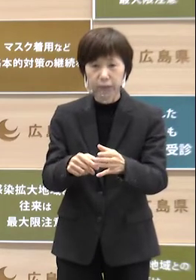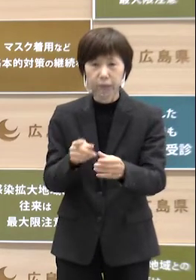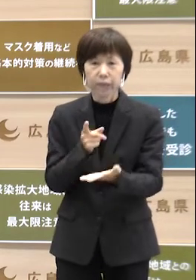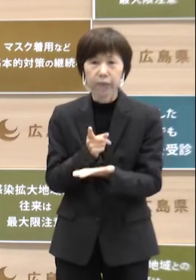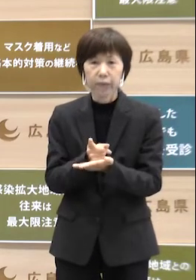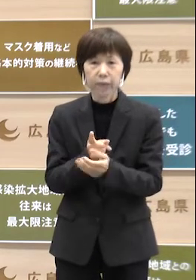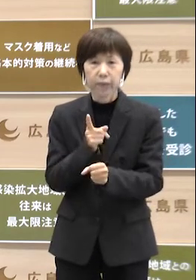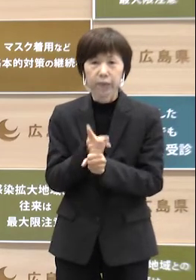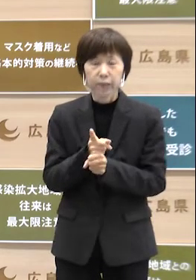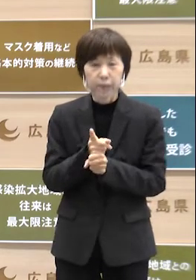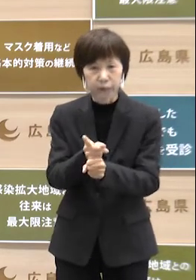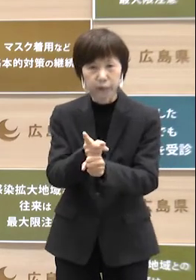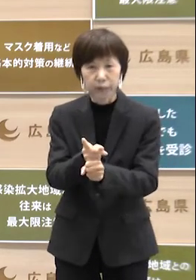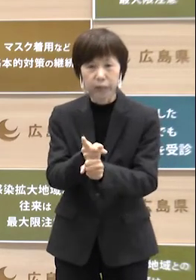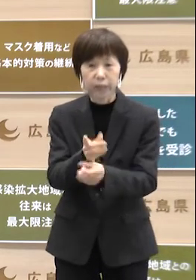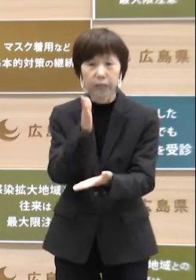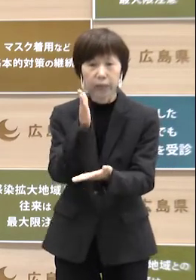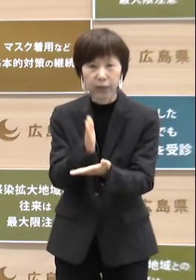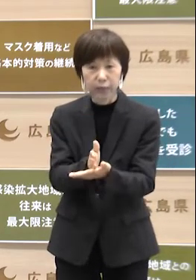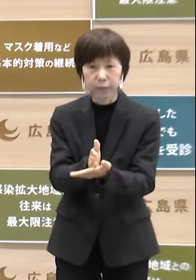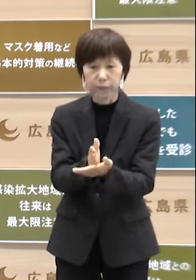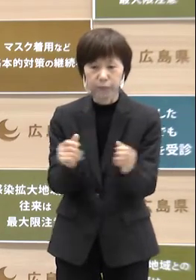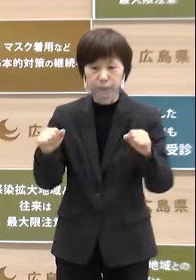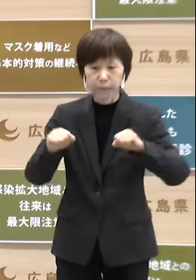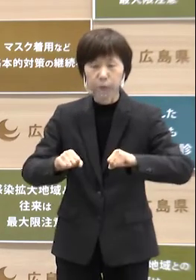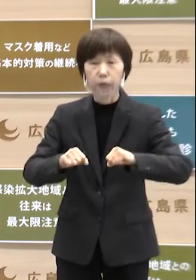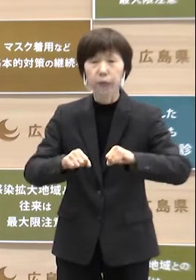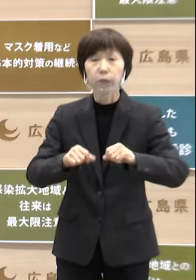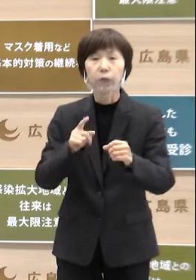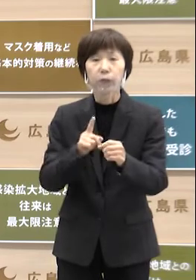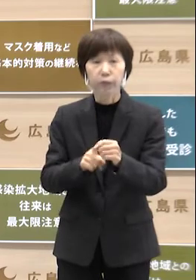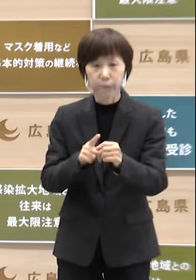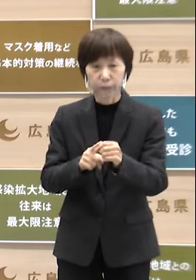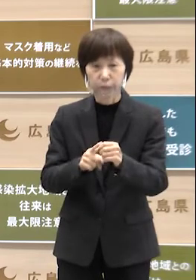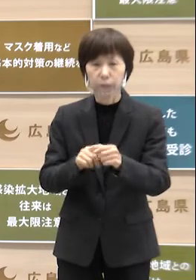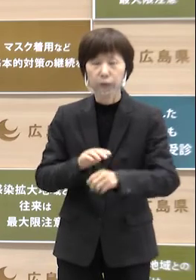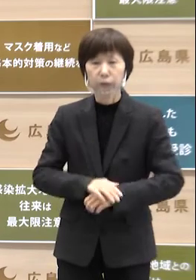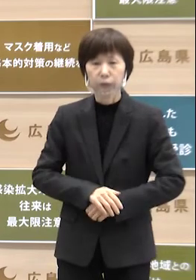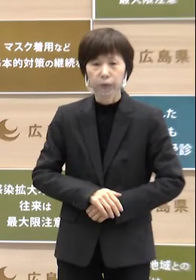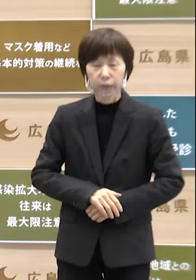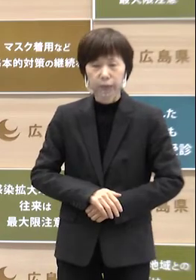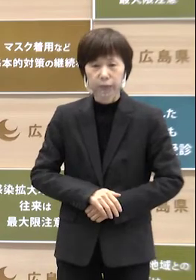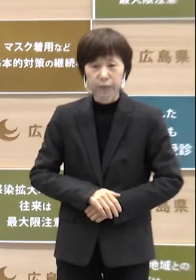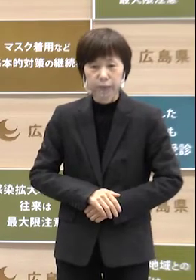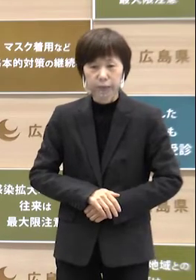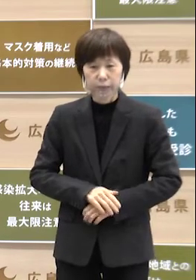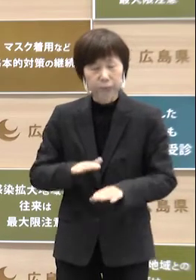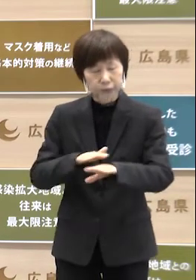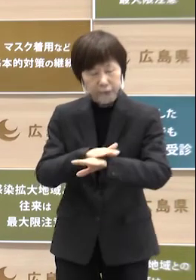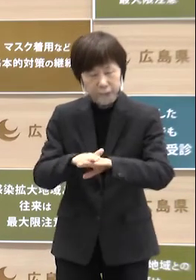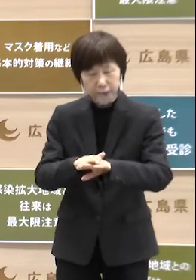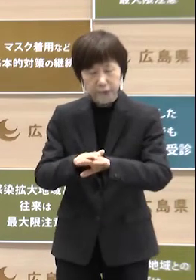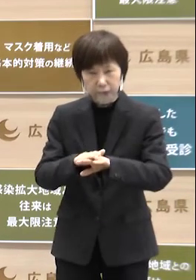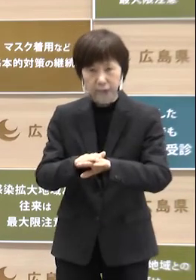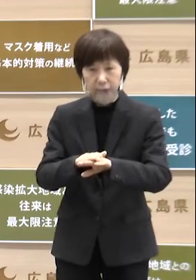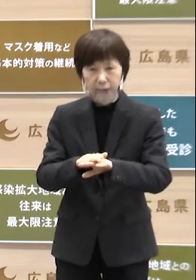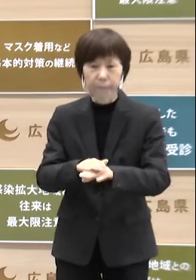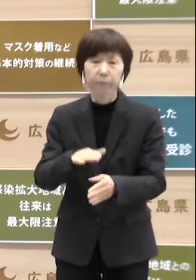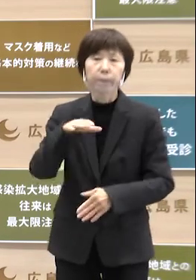の目標の合意に向けたこの機運を醸成していくための貴重な機会だというふうに捉えています